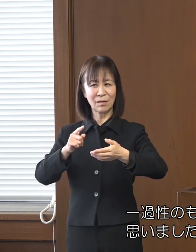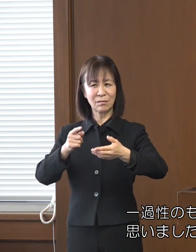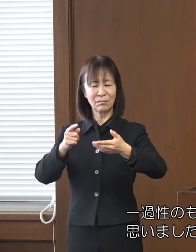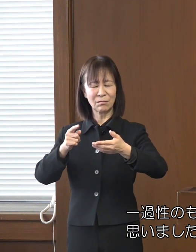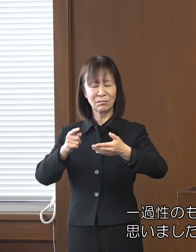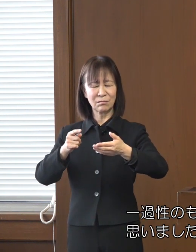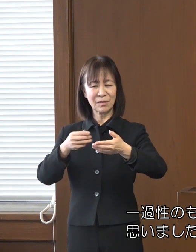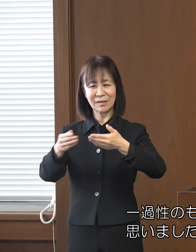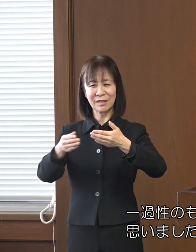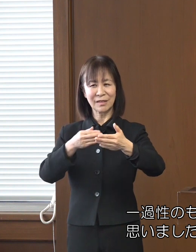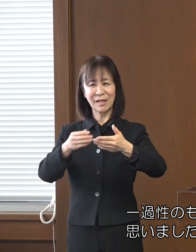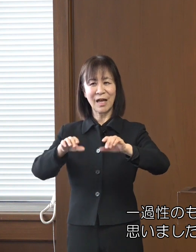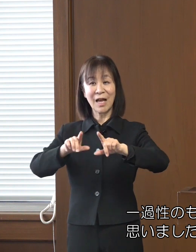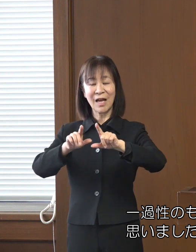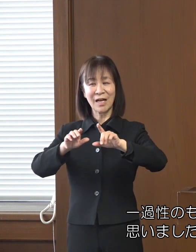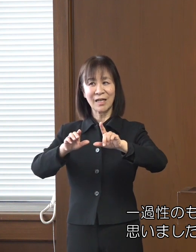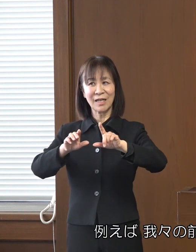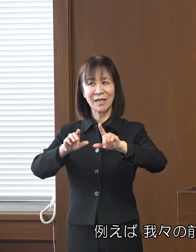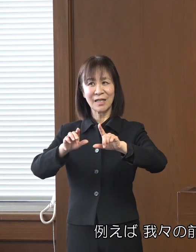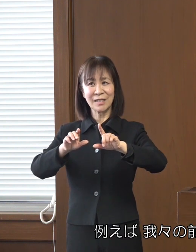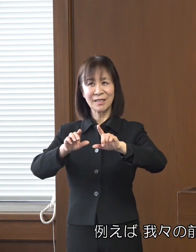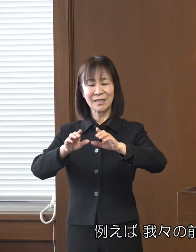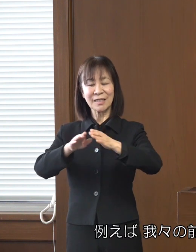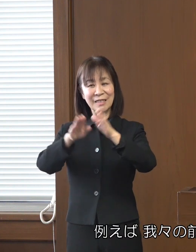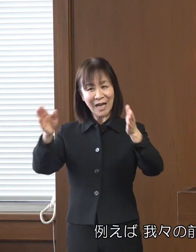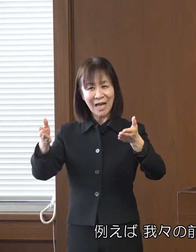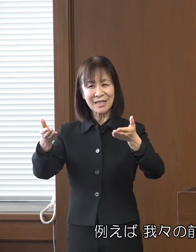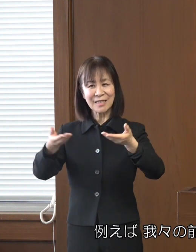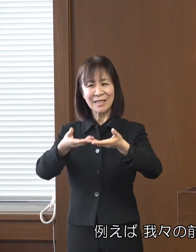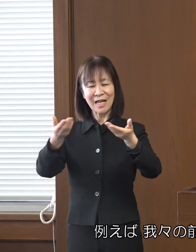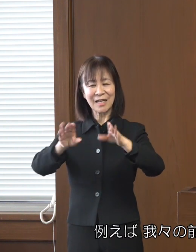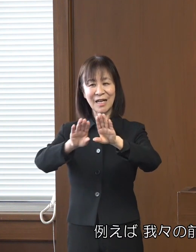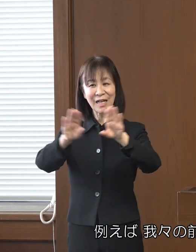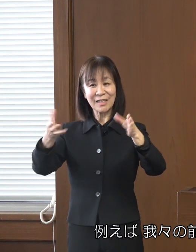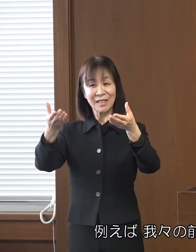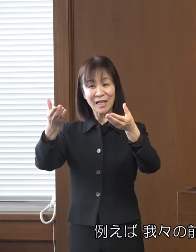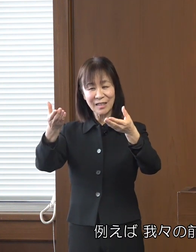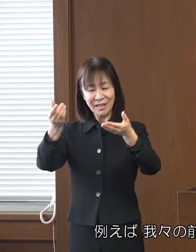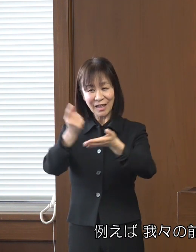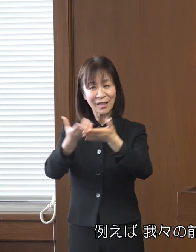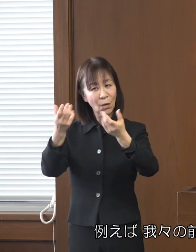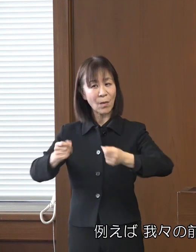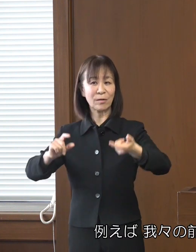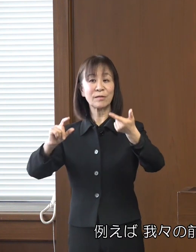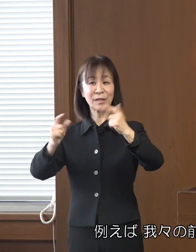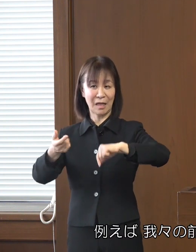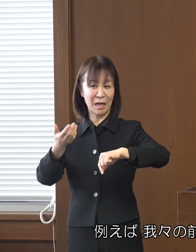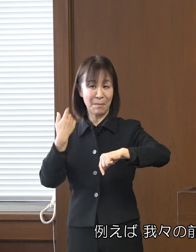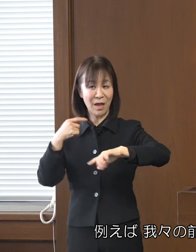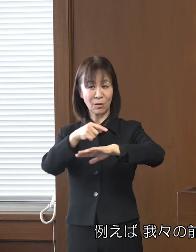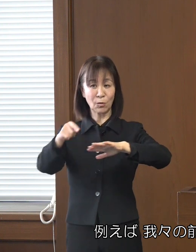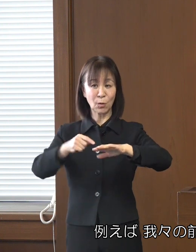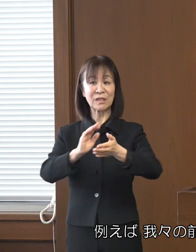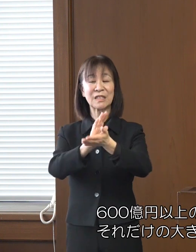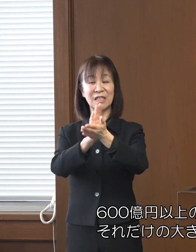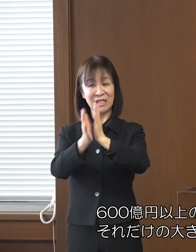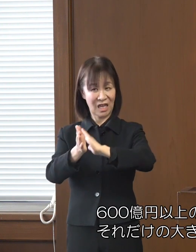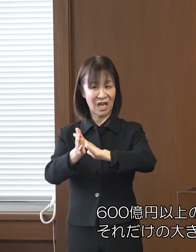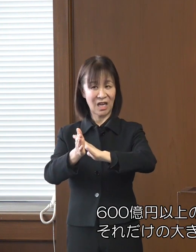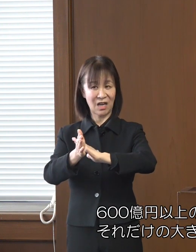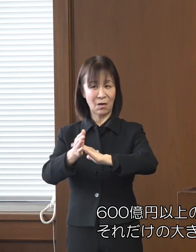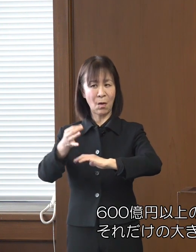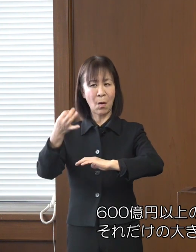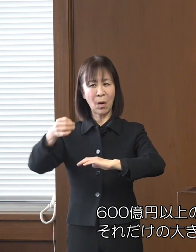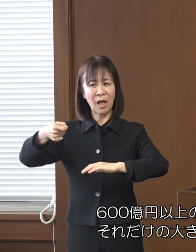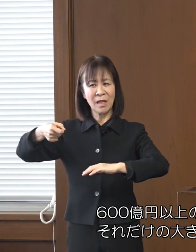ないなというふうに思いました。例えば私の我々の前に開催した栃木県であってもですね、もう600億